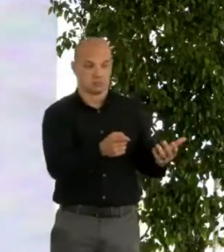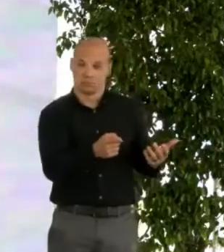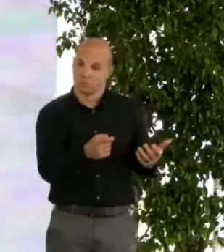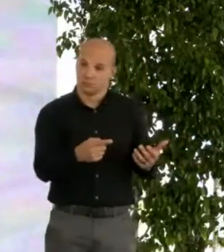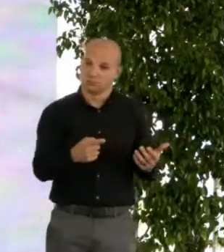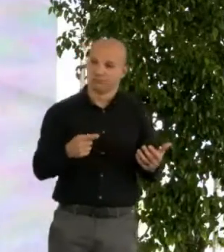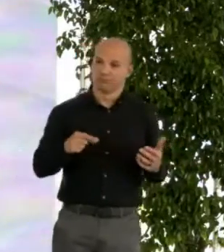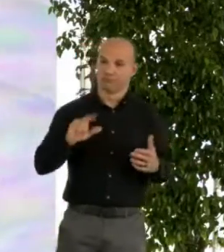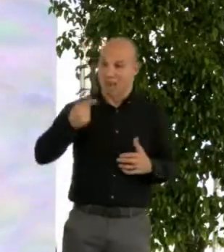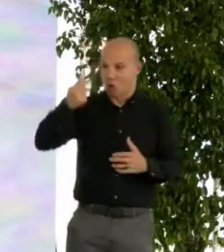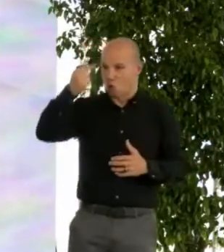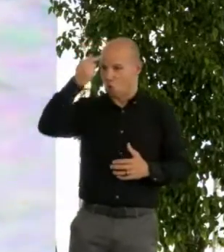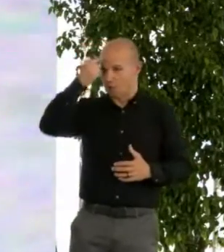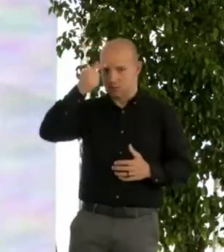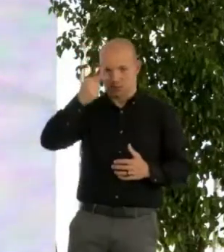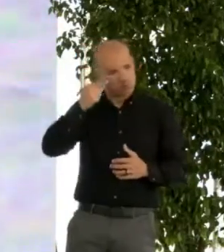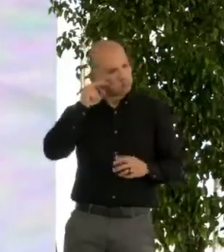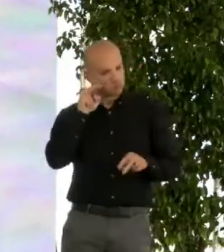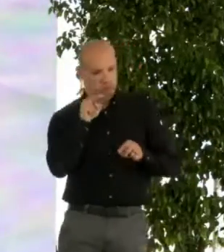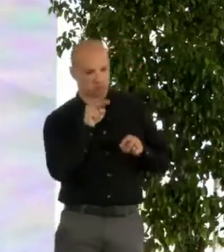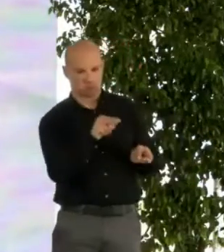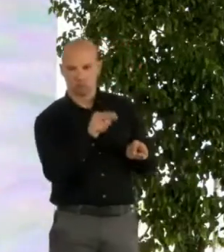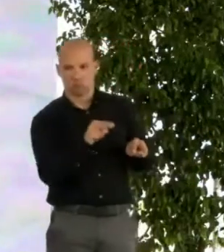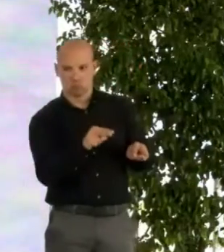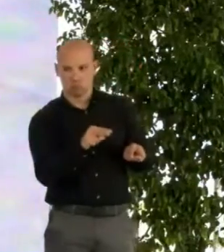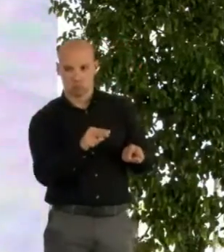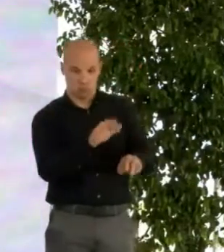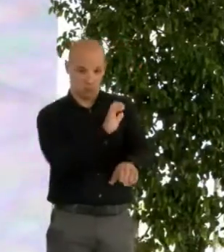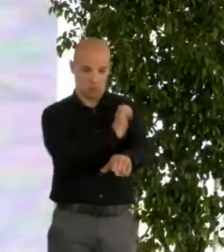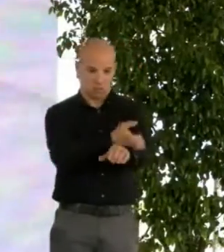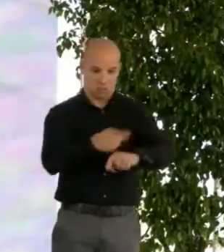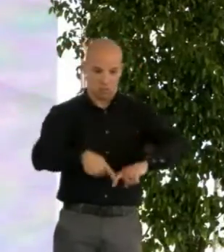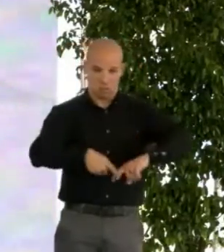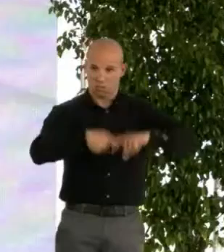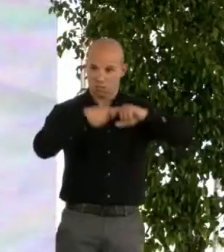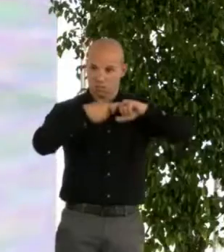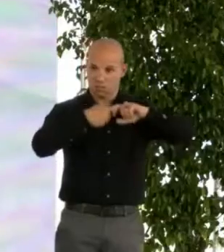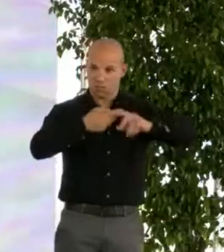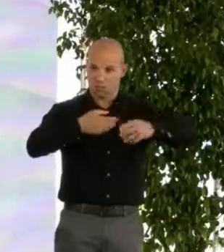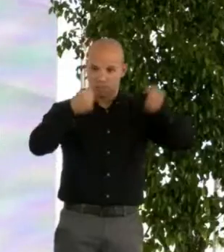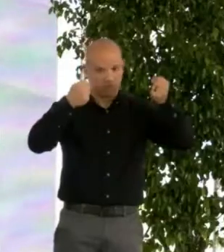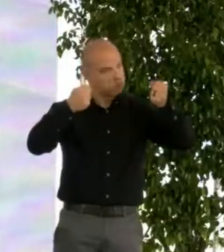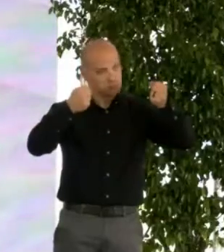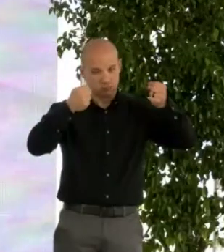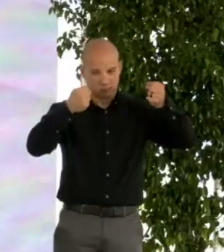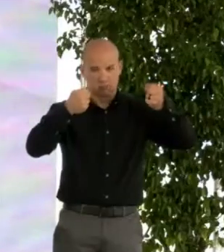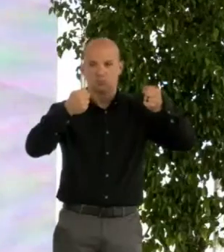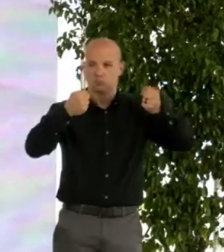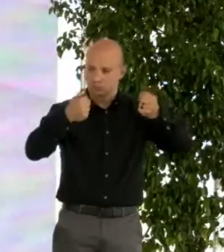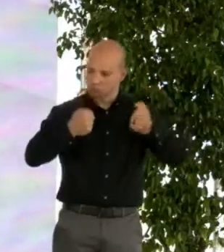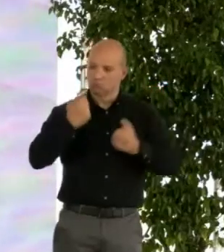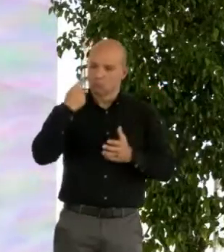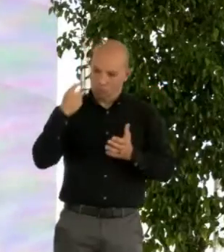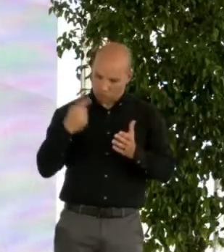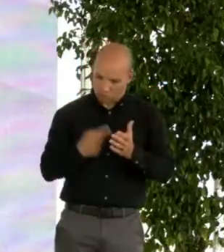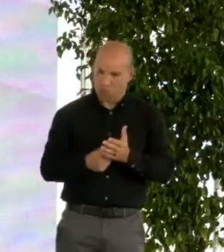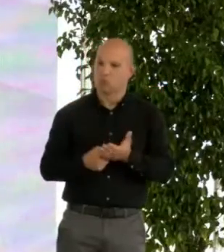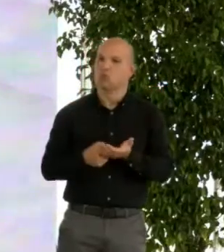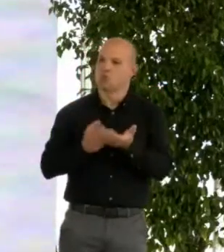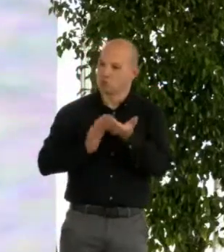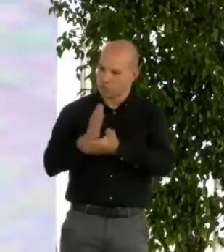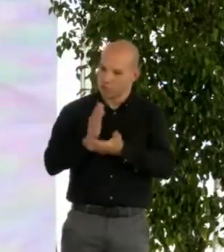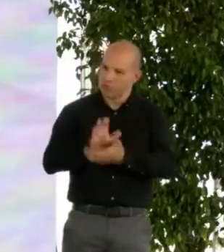de velar porque no se interrumpa ese servicio. Y aunque yo reconozco los derechos contractuales,